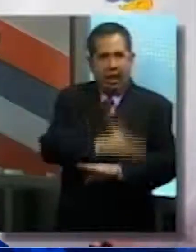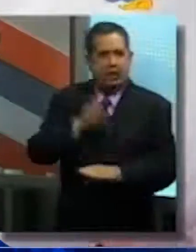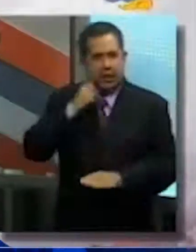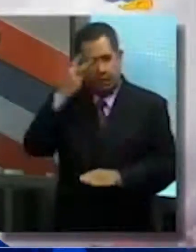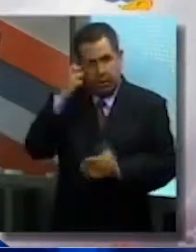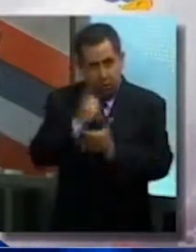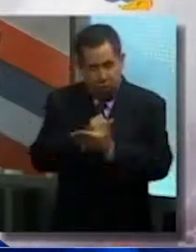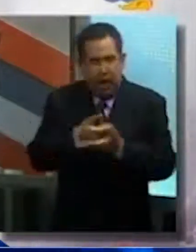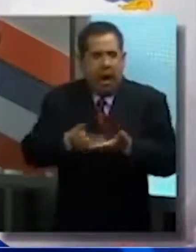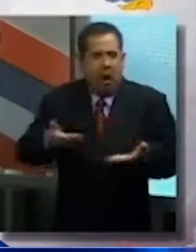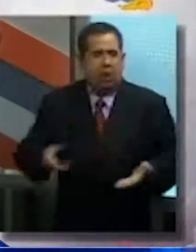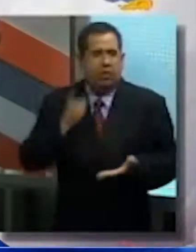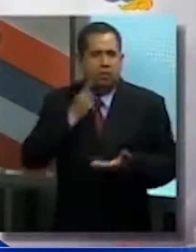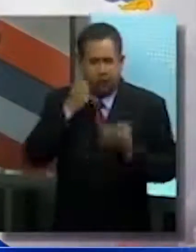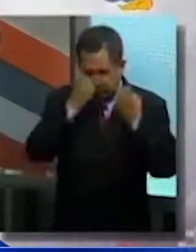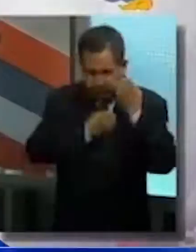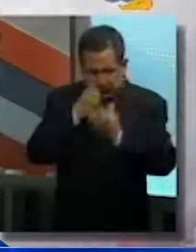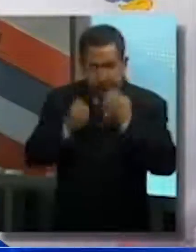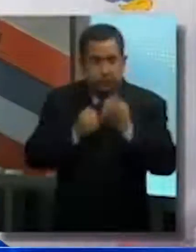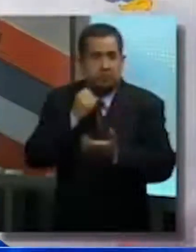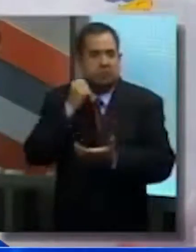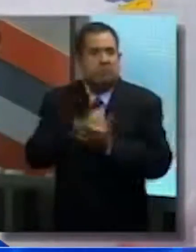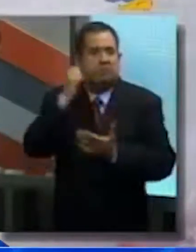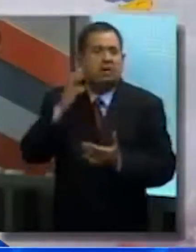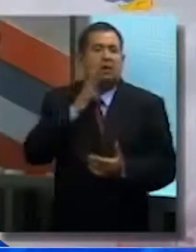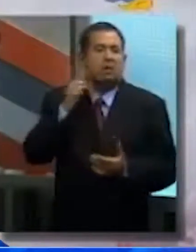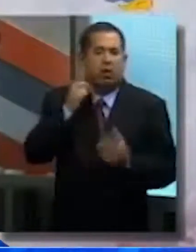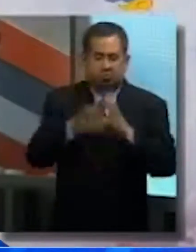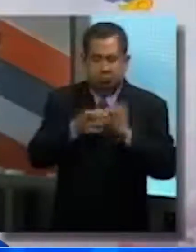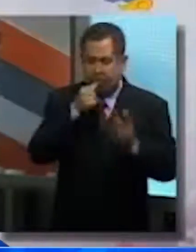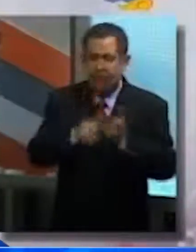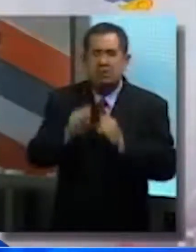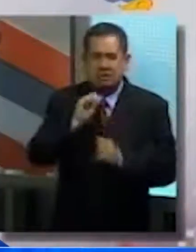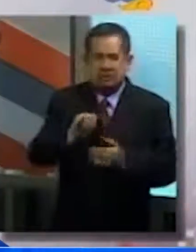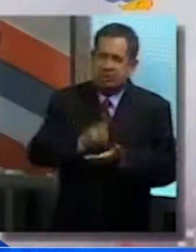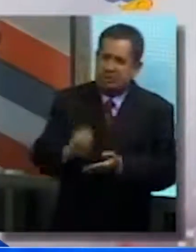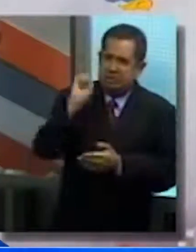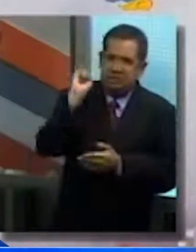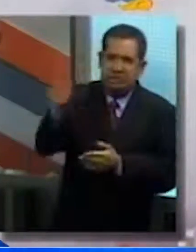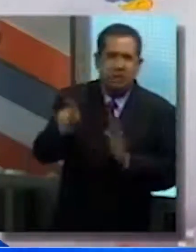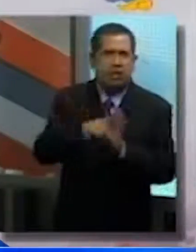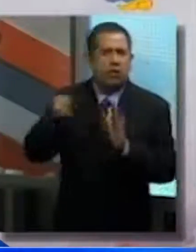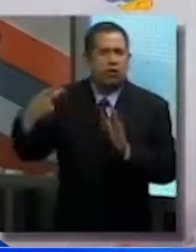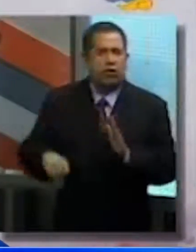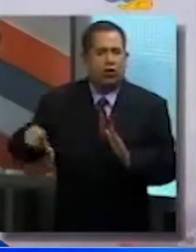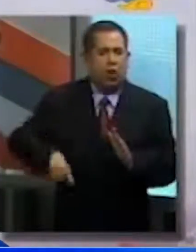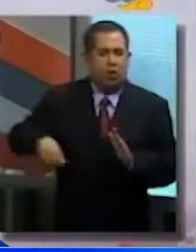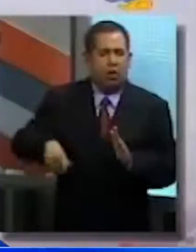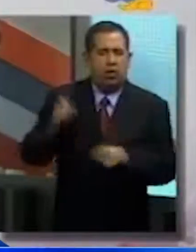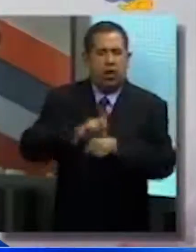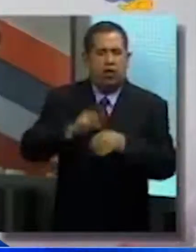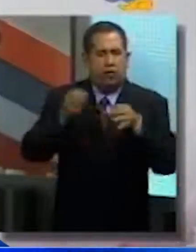Senado de la República. El presidente de la Cámara de Diputados instruyó su publicación en el Diario Oficial de la